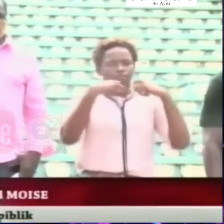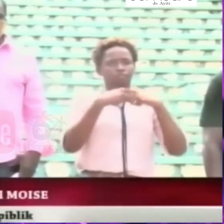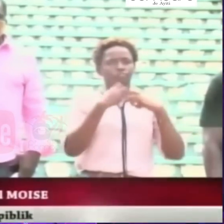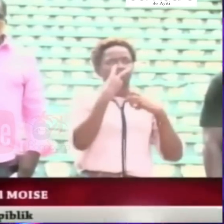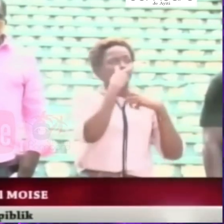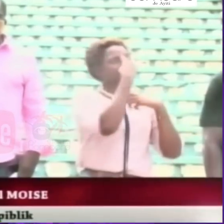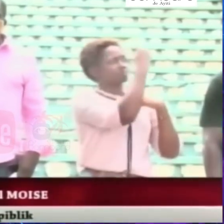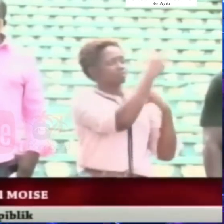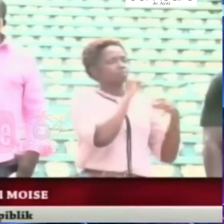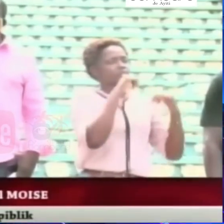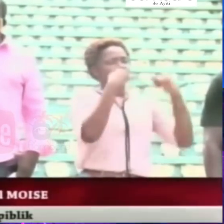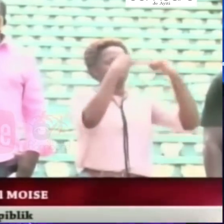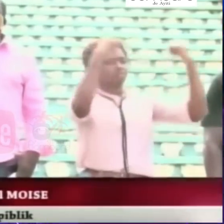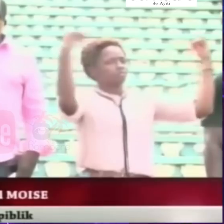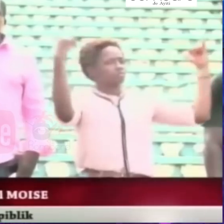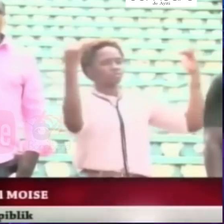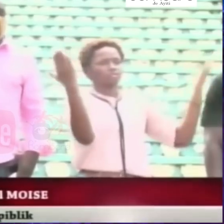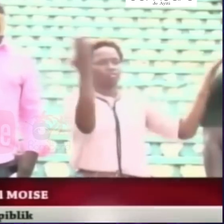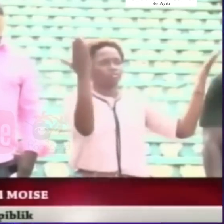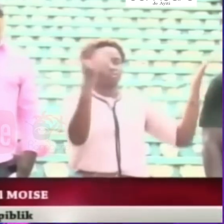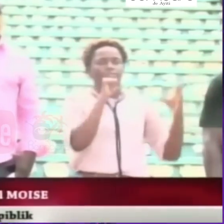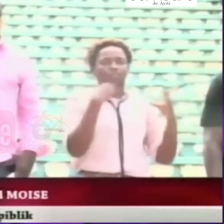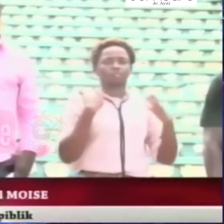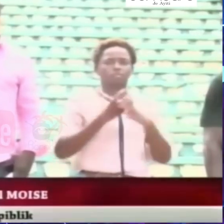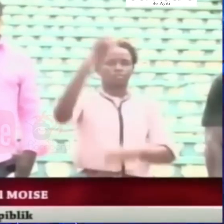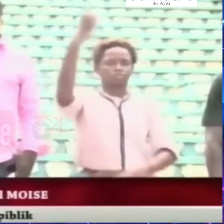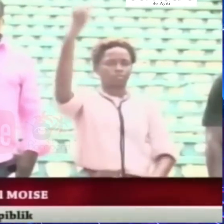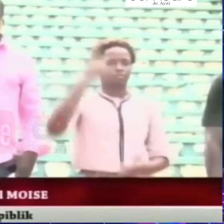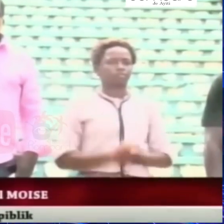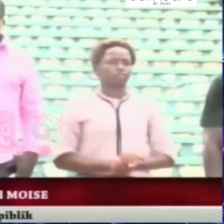Vos régions, les ministres, pas un bout de fil, dit-il. Ça veut dire pas un bout de fil.